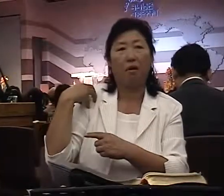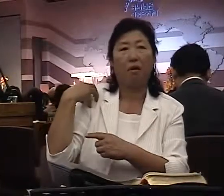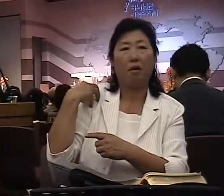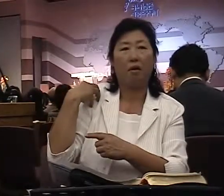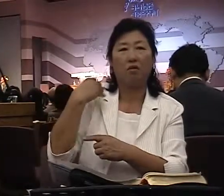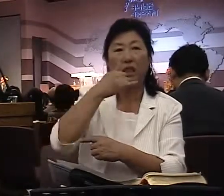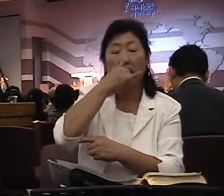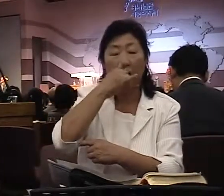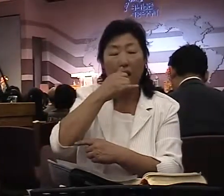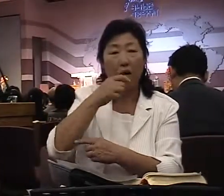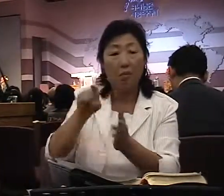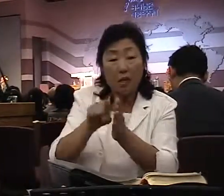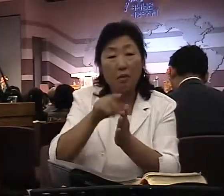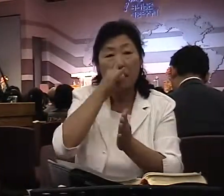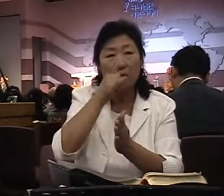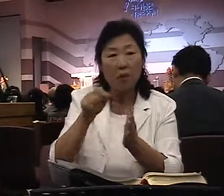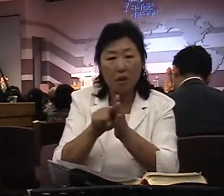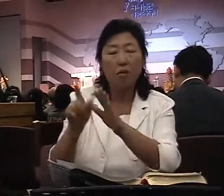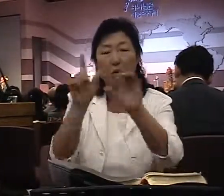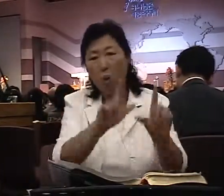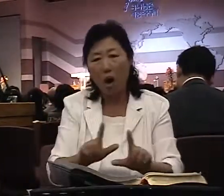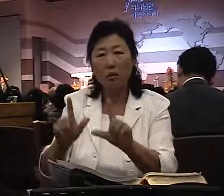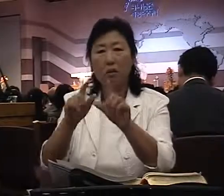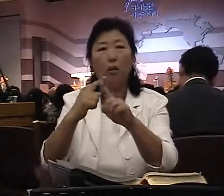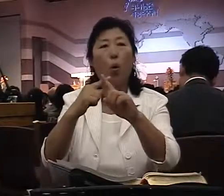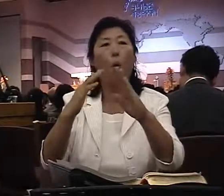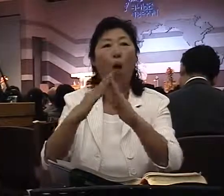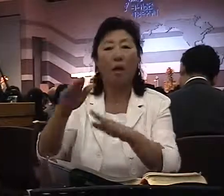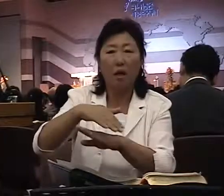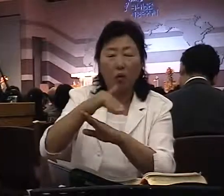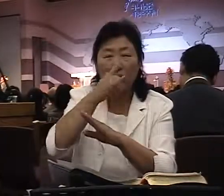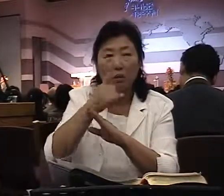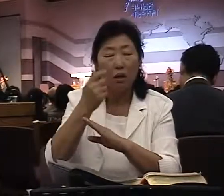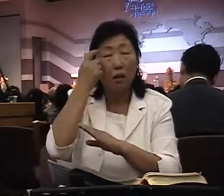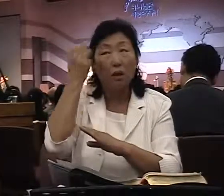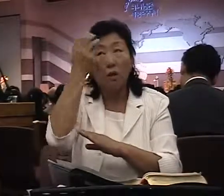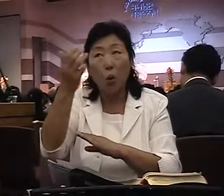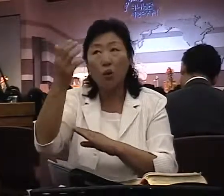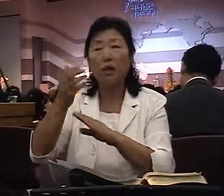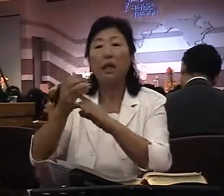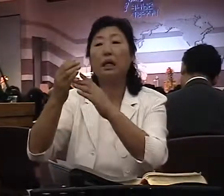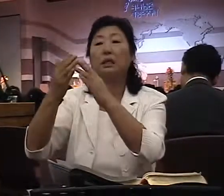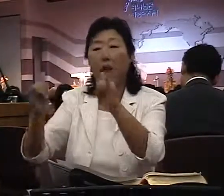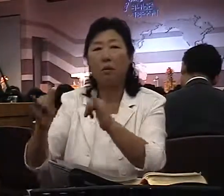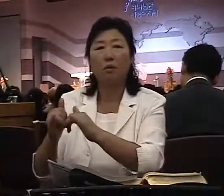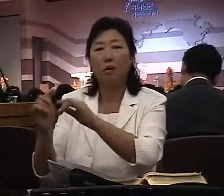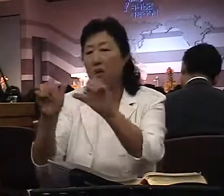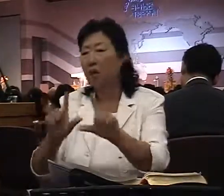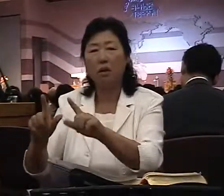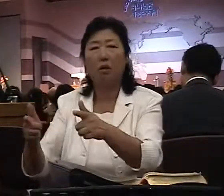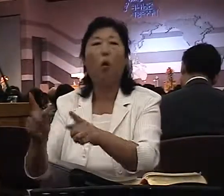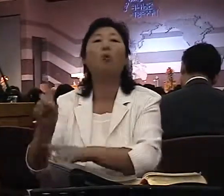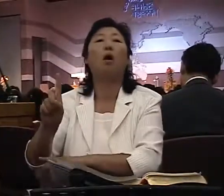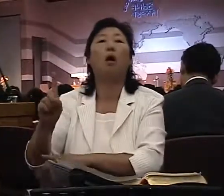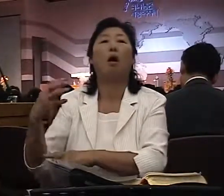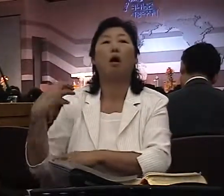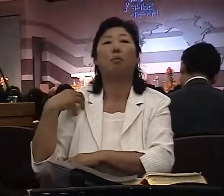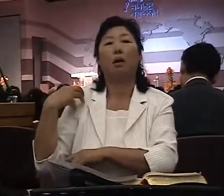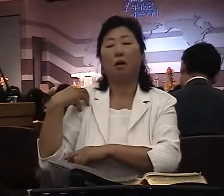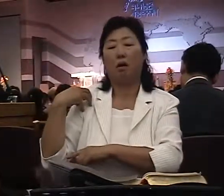믿음은 있지만 믿음 생활을 하고 교회는 다니고 있지만 성령의 사람으로 안 사는 것을 어떻게 감당하며 믿음